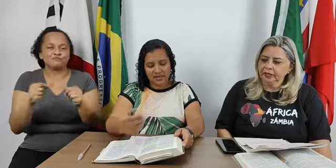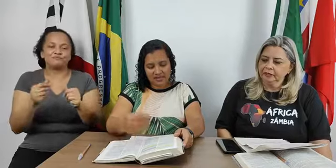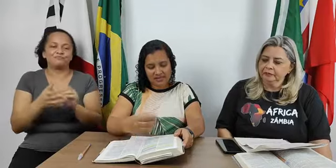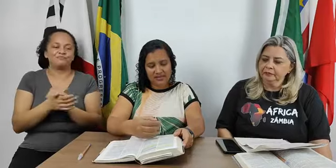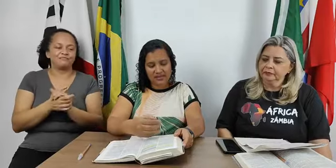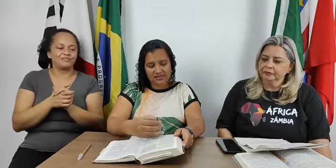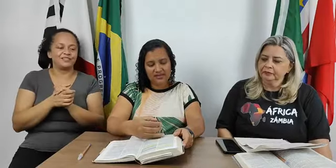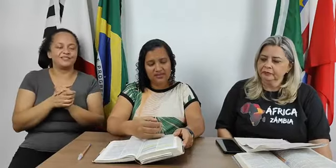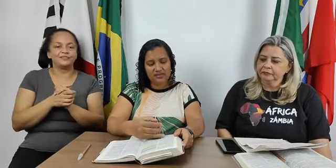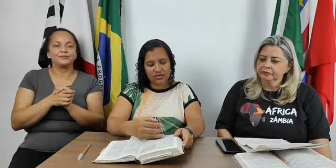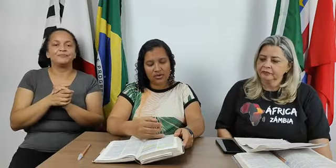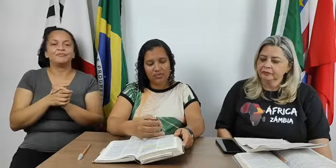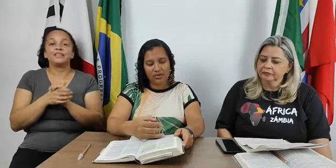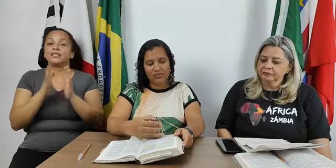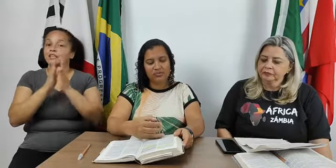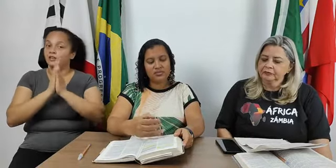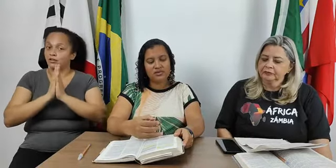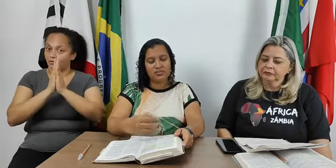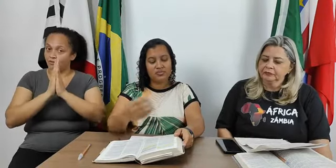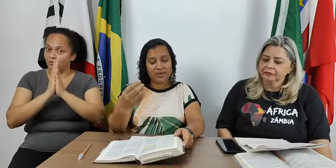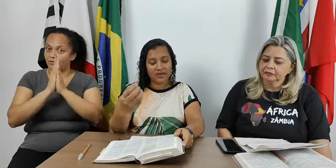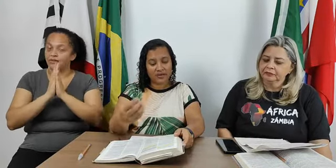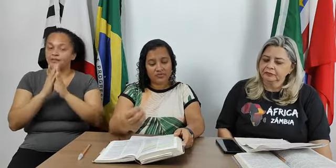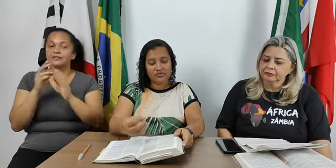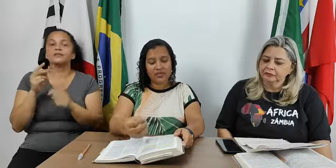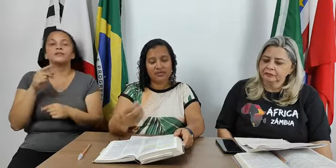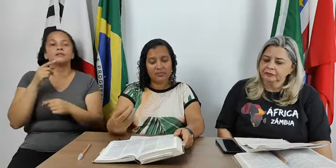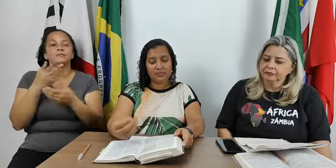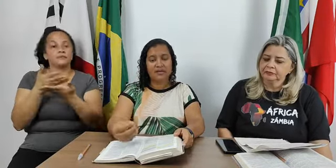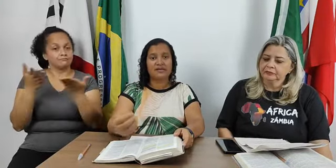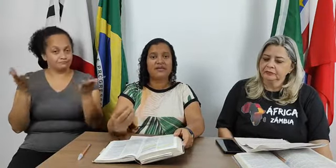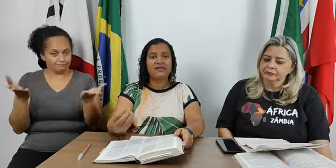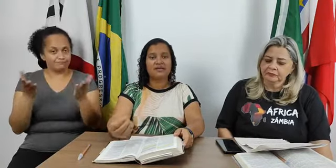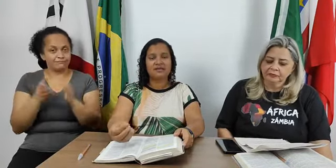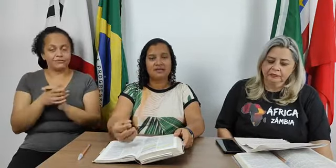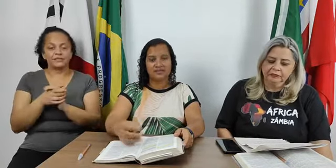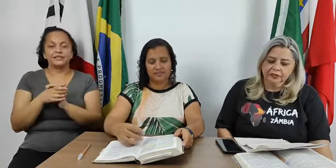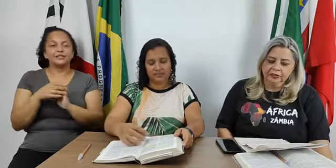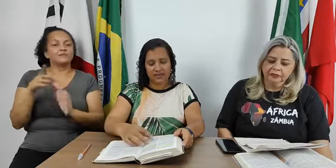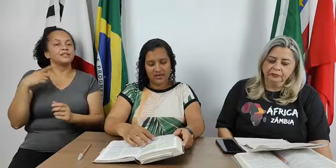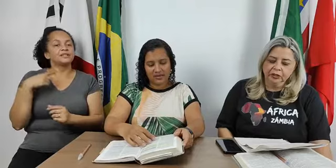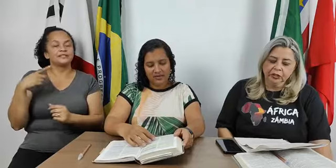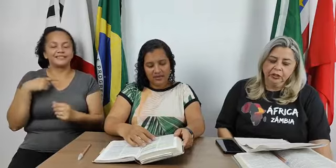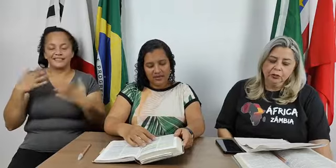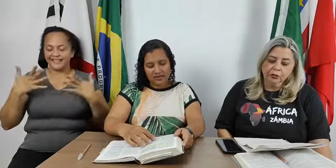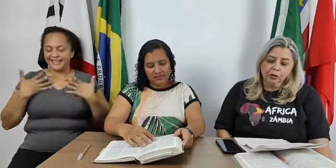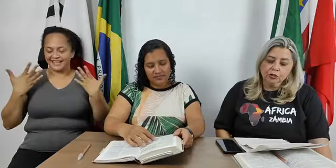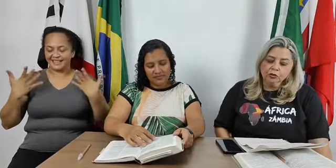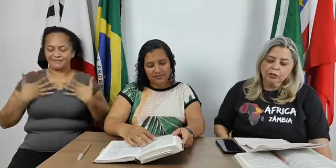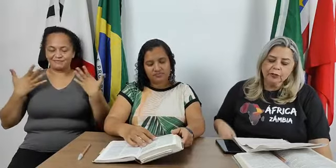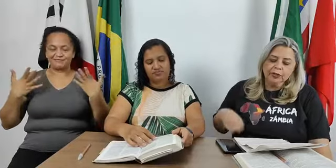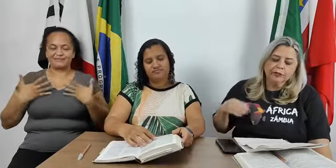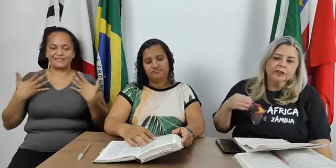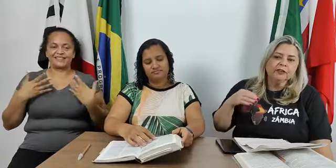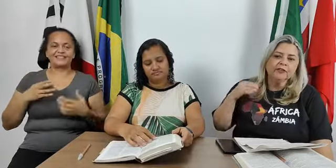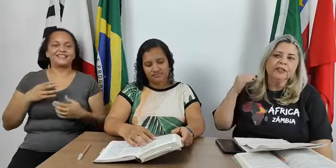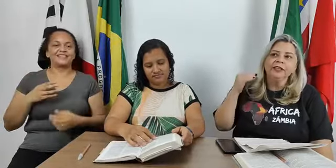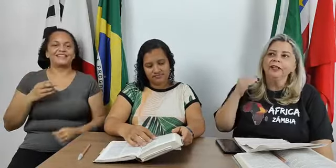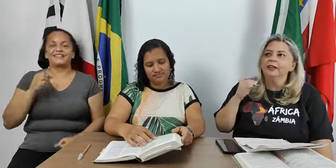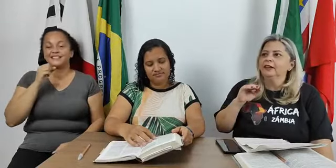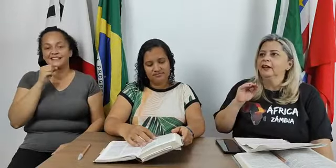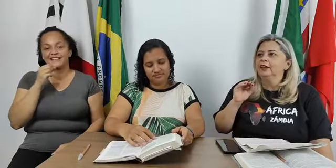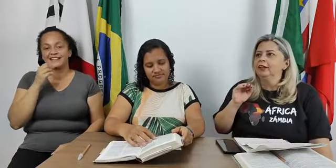né? E que está intercedendo aqui ao Pai pelos discípulos para que eles tivessem plena alegria. E o gozo do Espírito